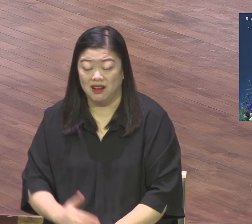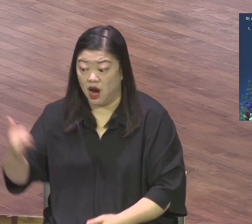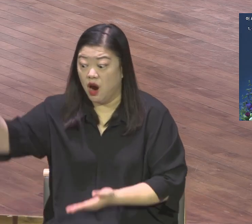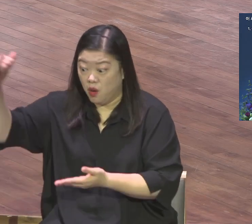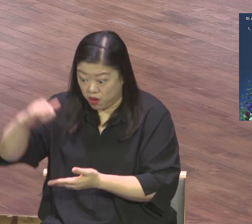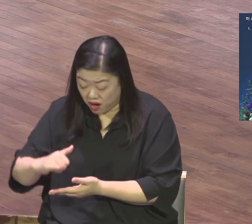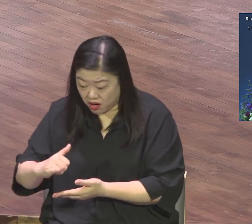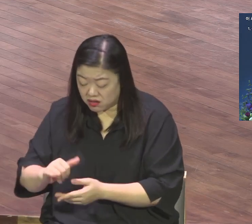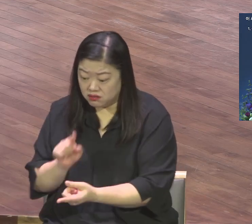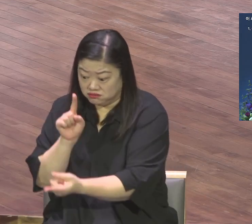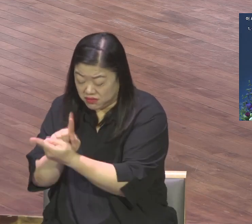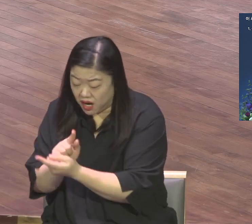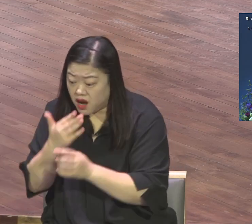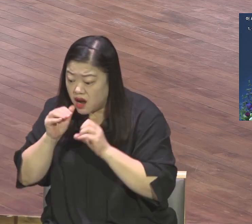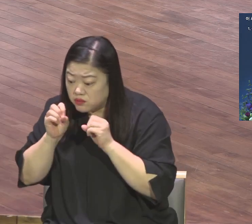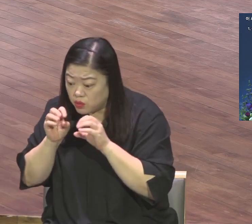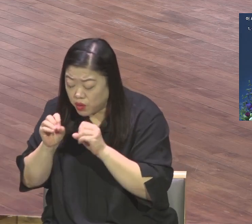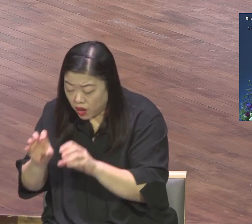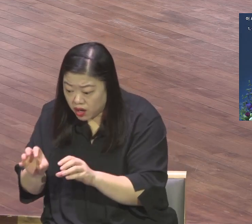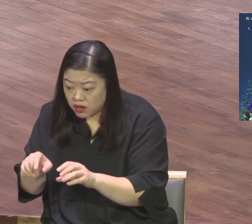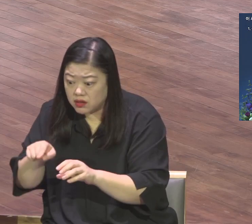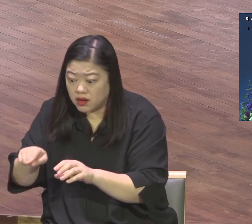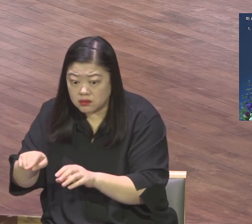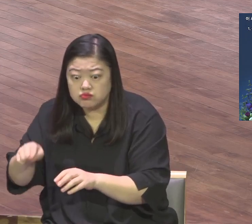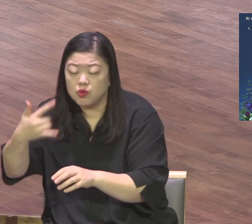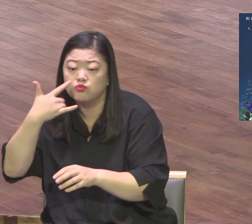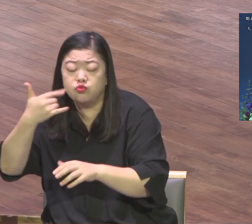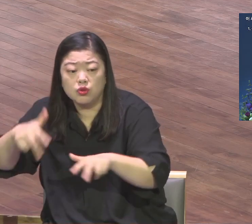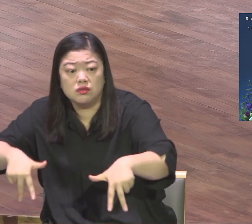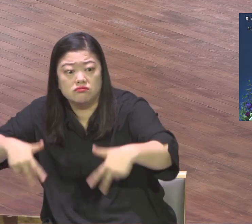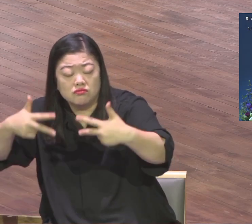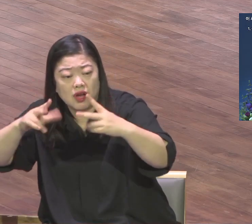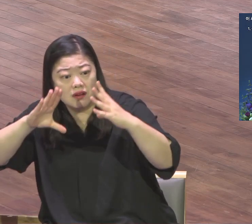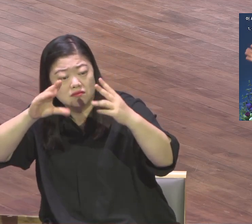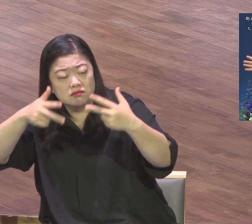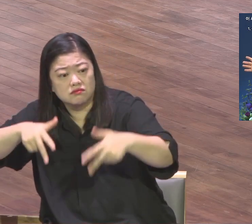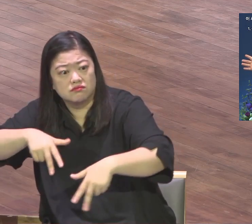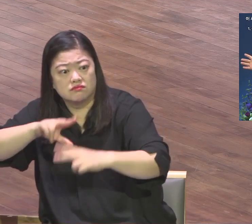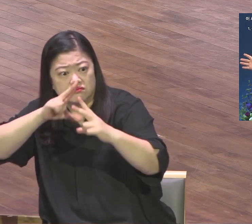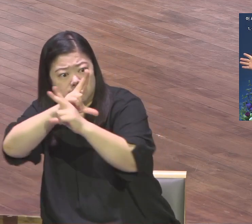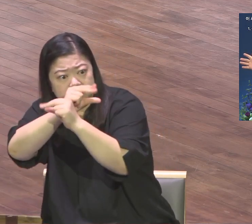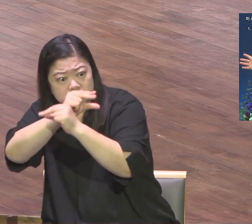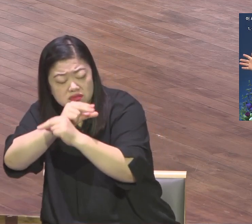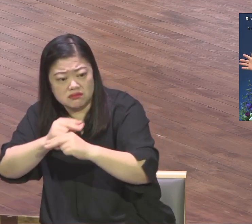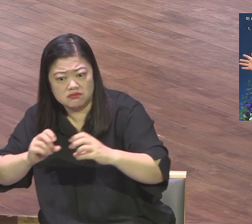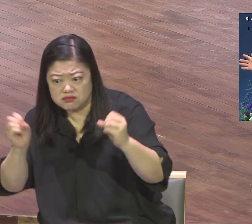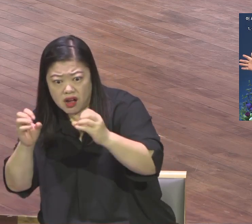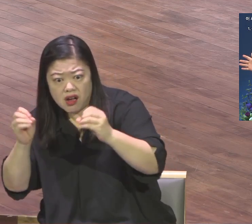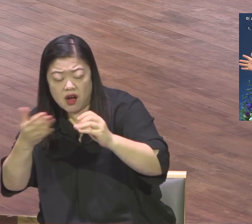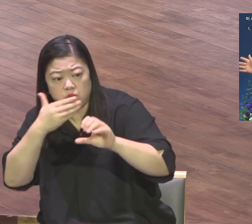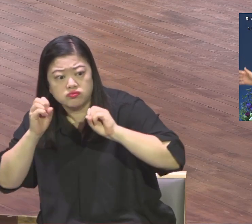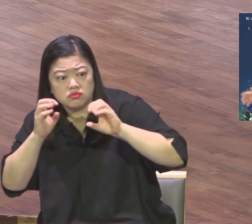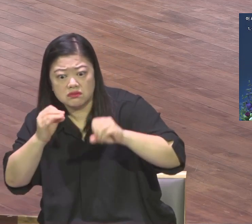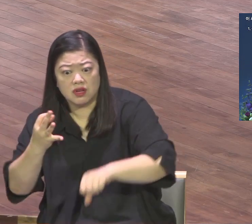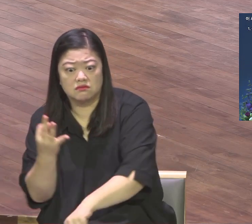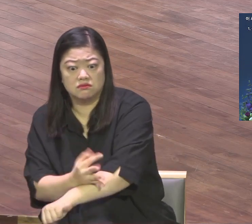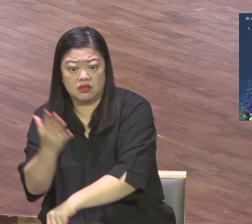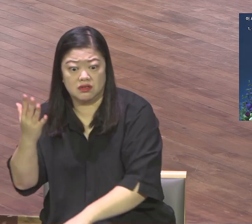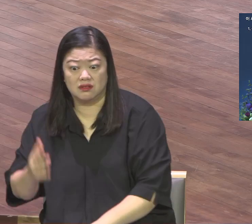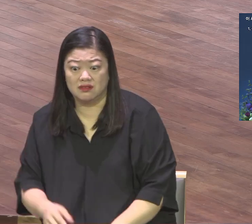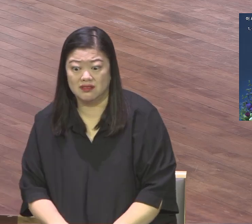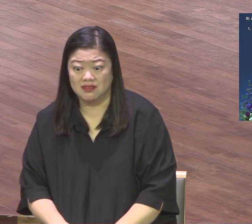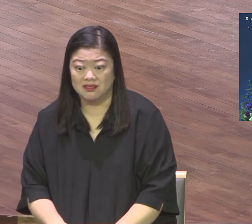모든 기관들도 일어나기 바랍니다. 그래서 이 국내에 있는 다민족하고 우리가 이천족 5천종족 세계부 2-3천 나라